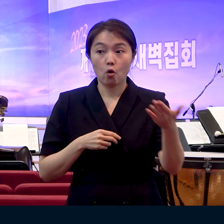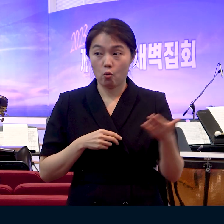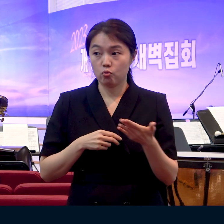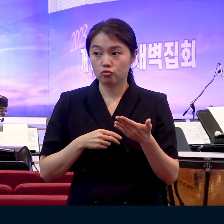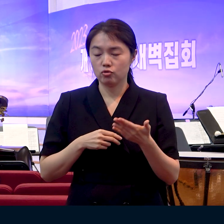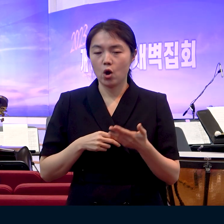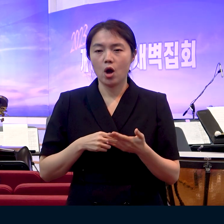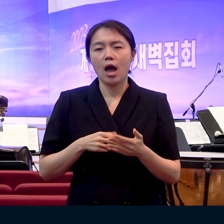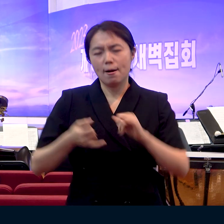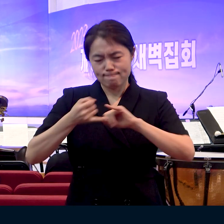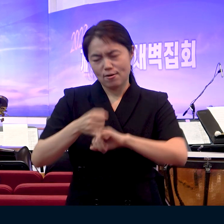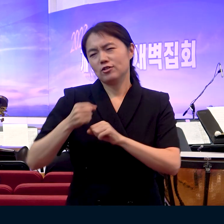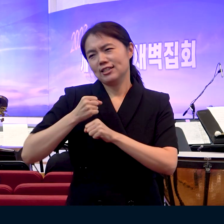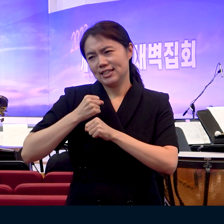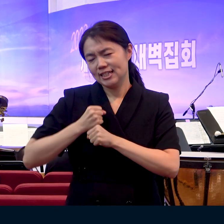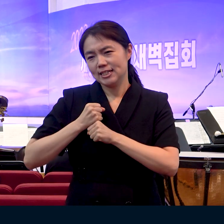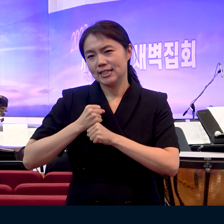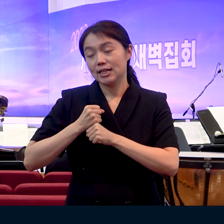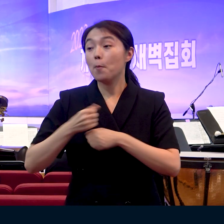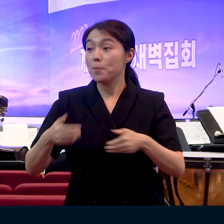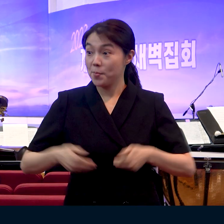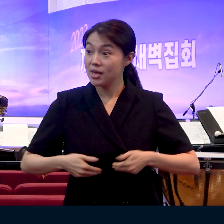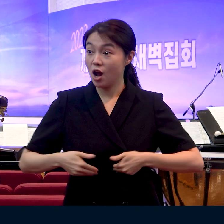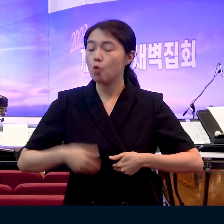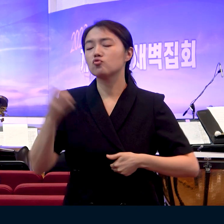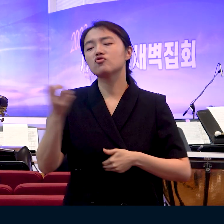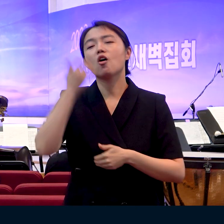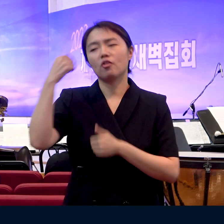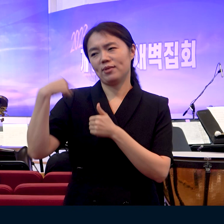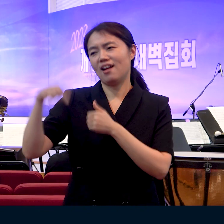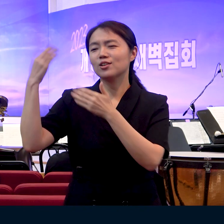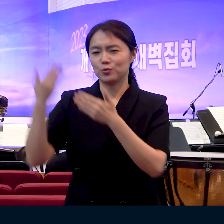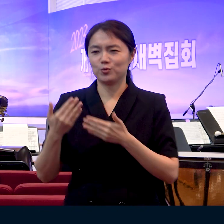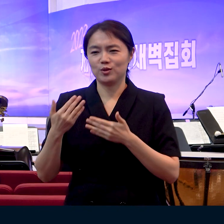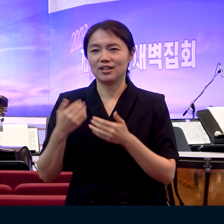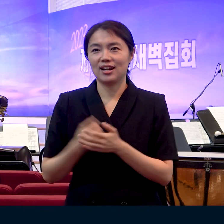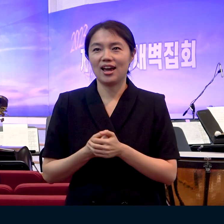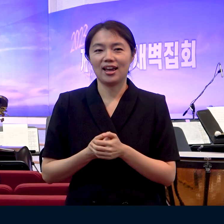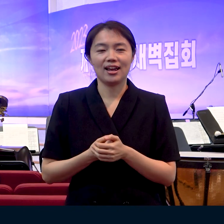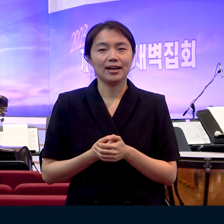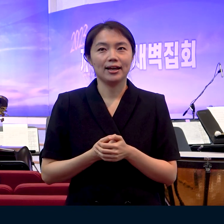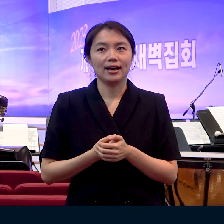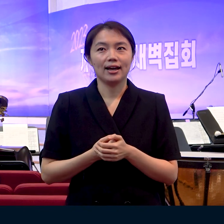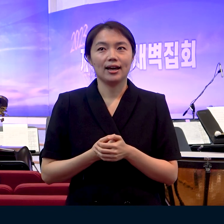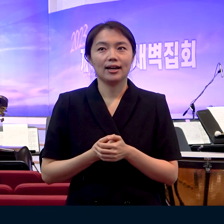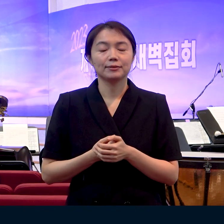붙들 것으로 그렇게 주신 그런 말씀이다. 선한 영향력으로.